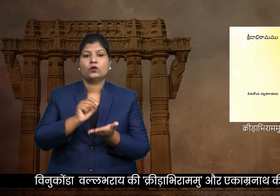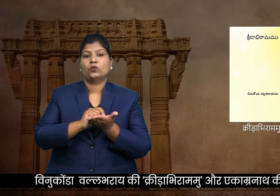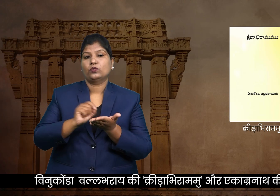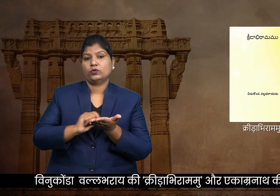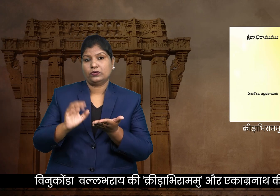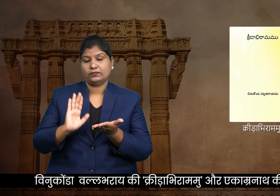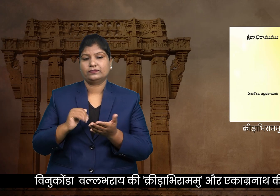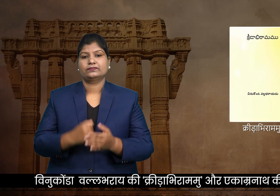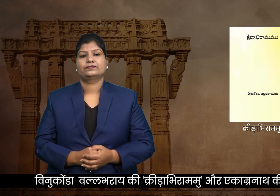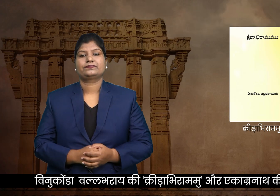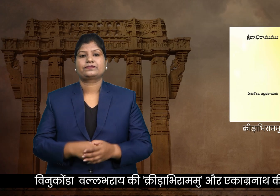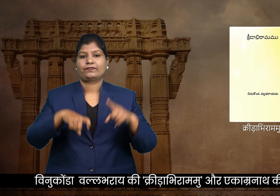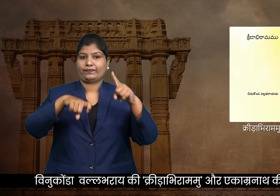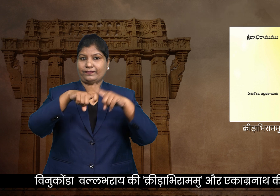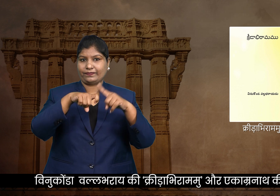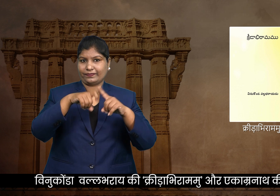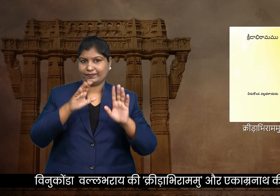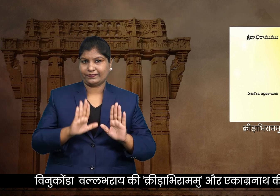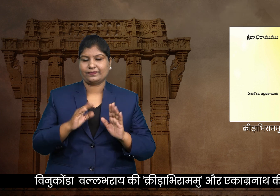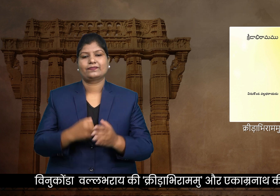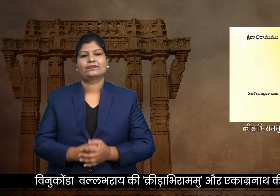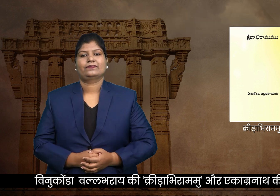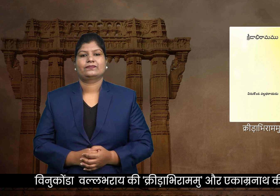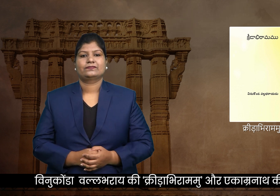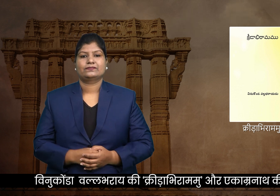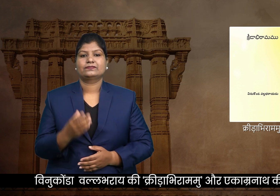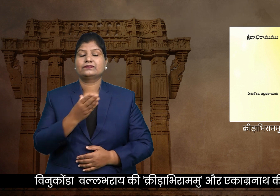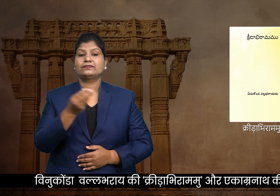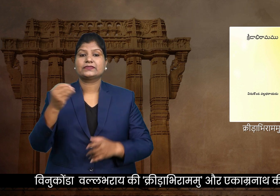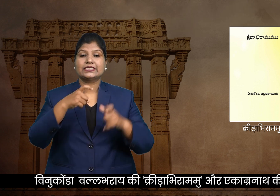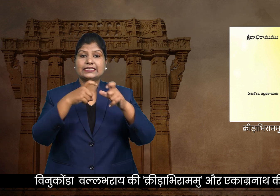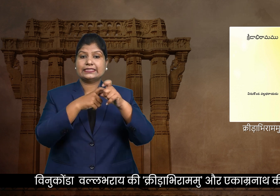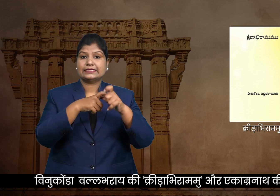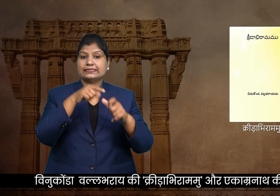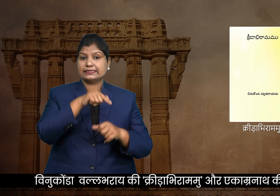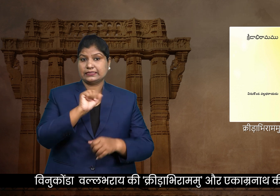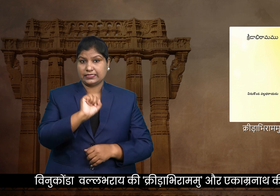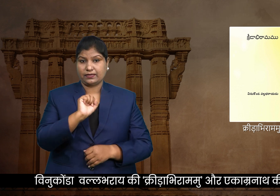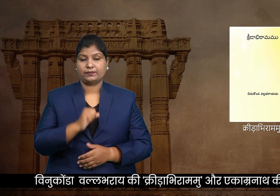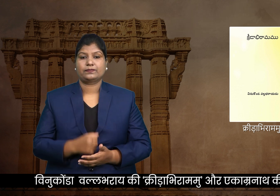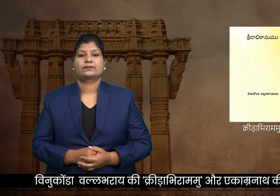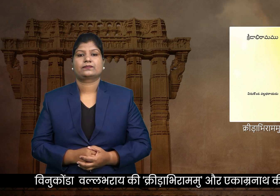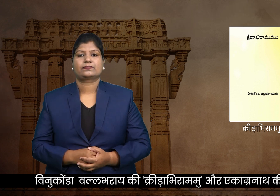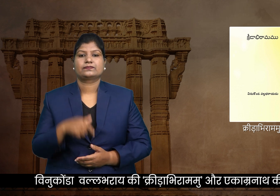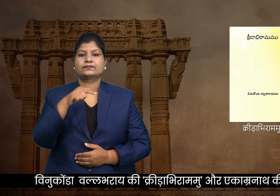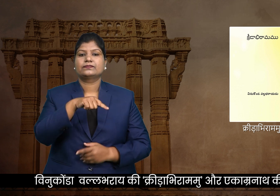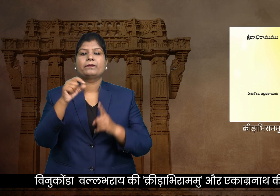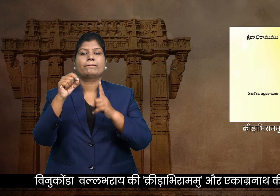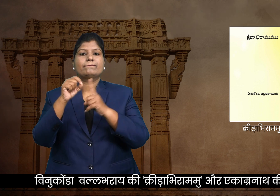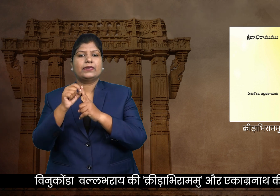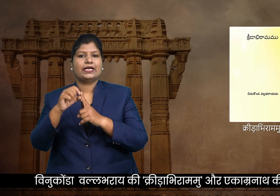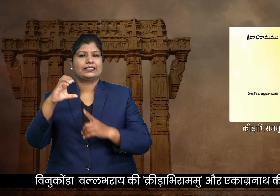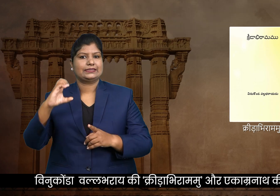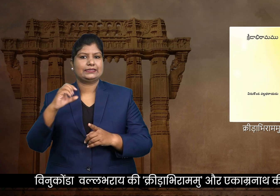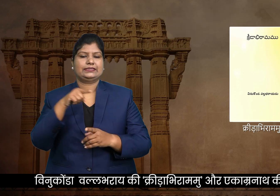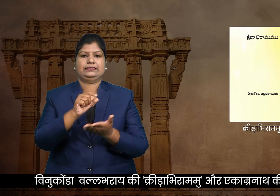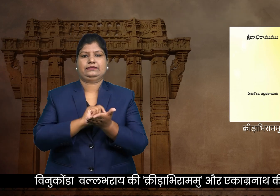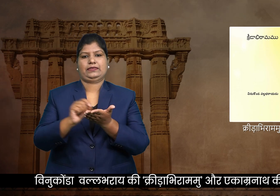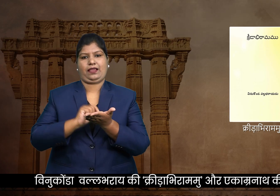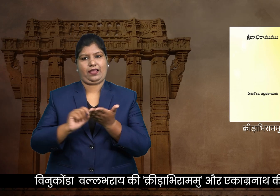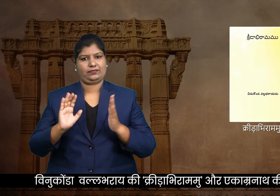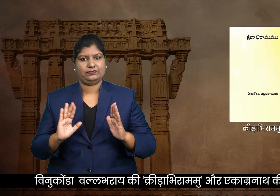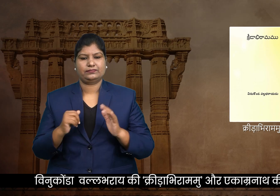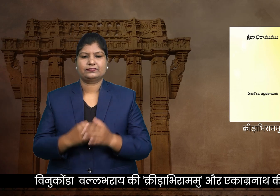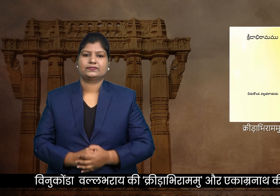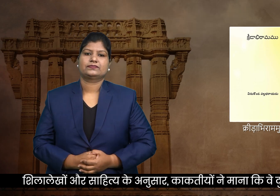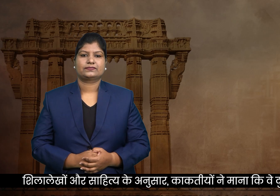वल्लभराय की क्रीडाभिराममु और एकाम्रनाथ की प्रतापरुद्र चरित्रमु।